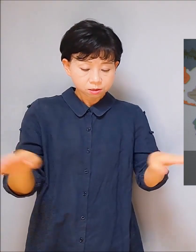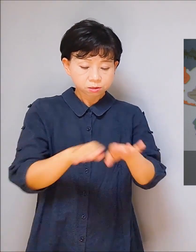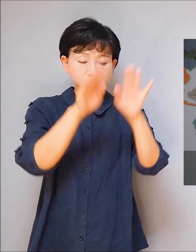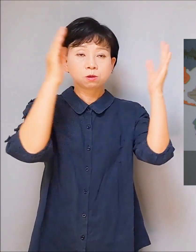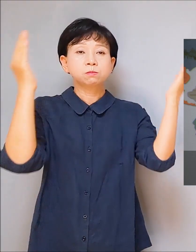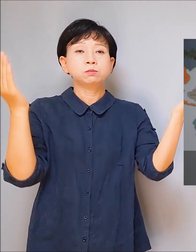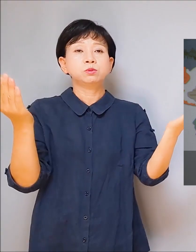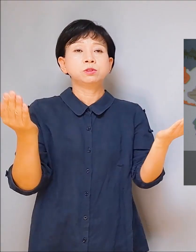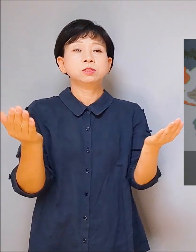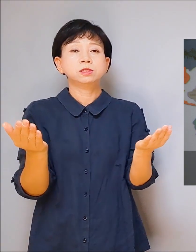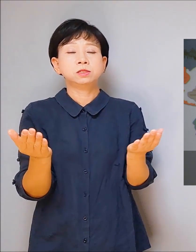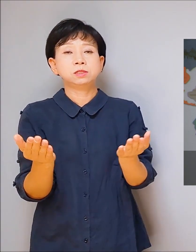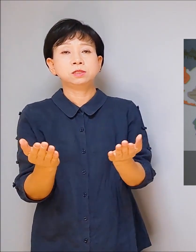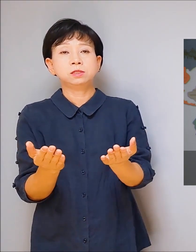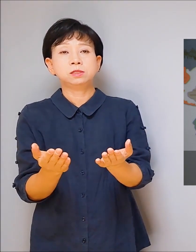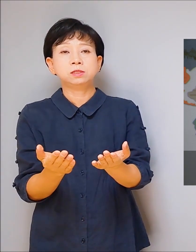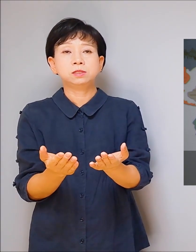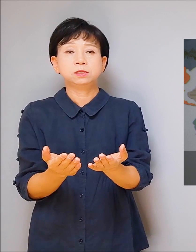나의